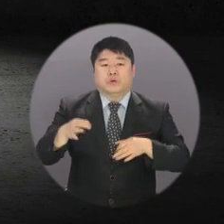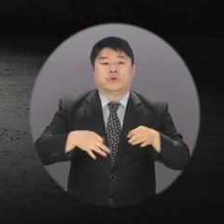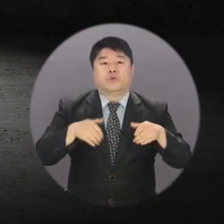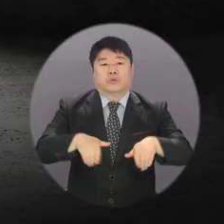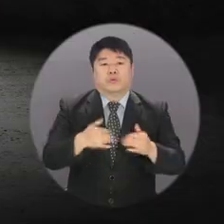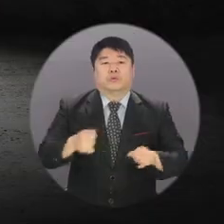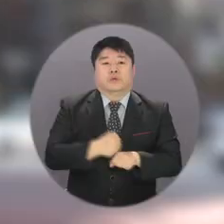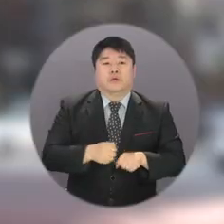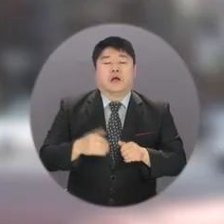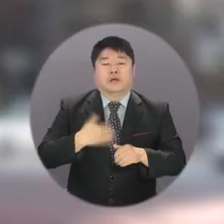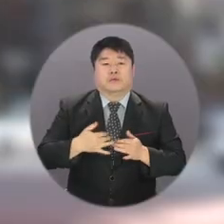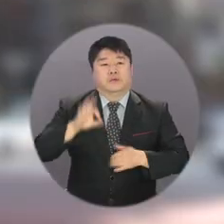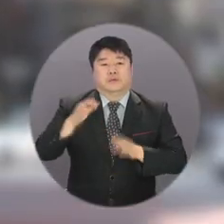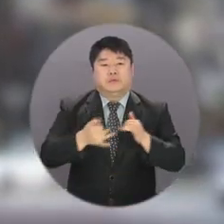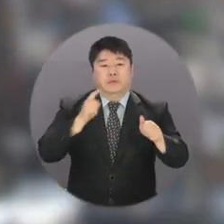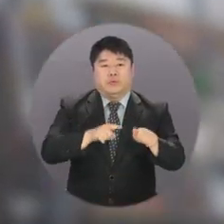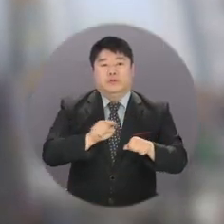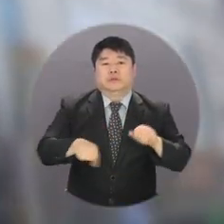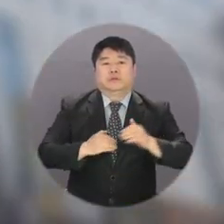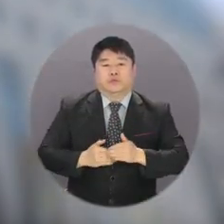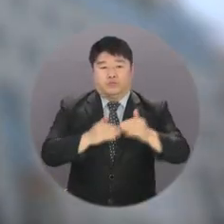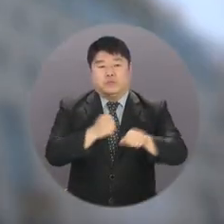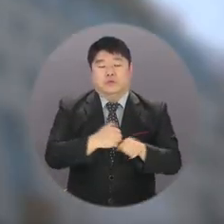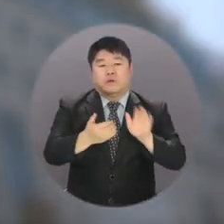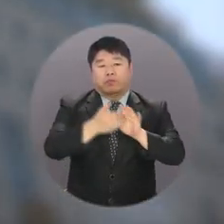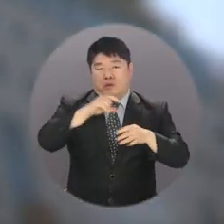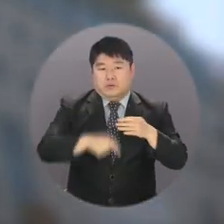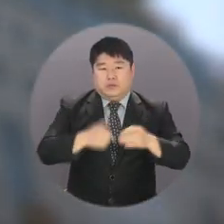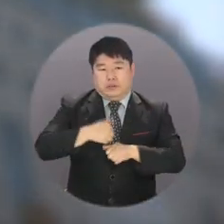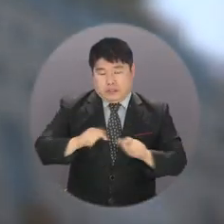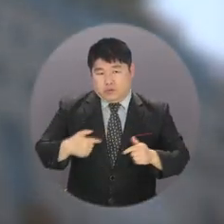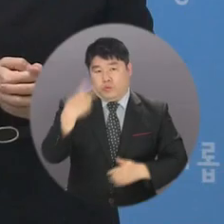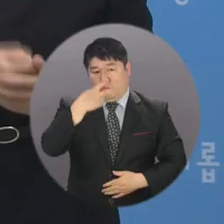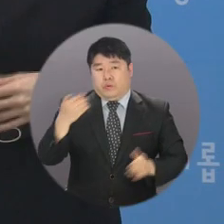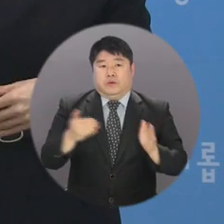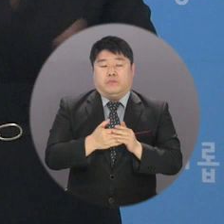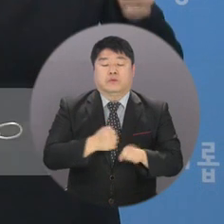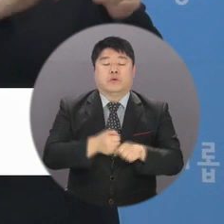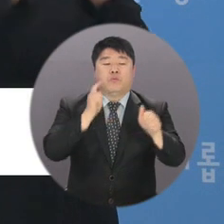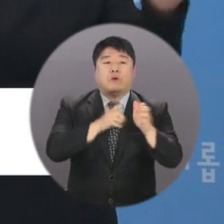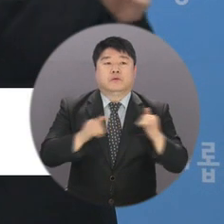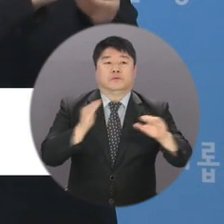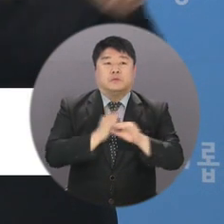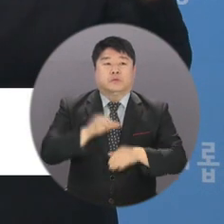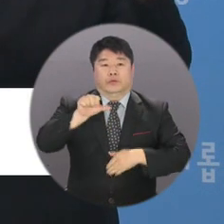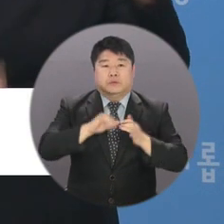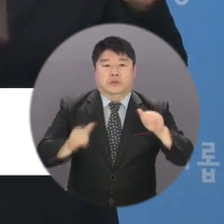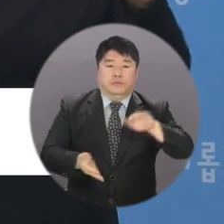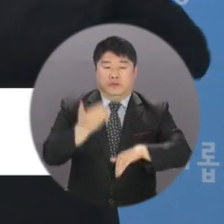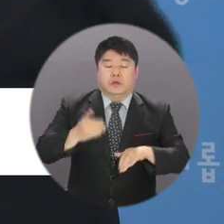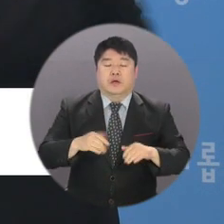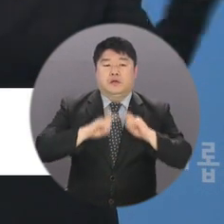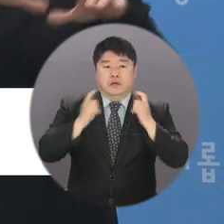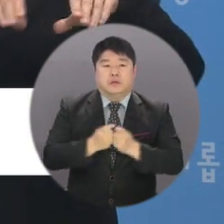10명이 확진됐습니다. 이 과정에서 방역수칙을 지키지 않은 사실도 확인됐습니다. 확진자 중에는 5인 이상 사적